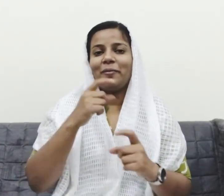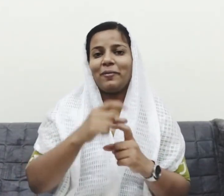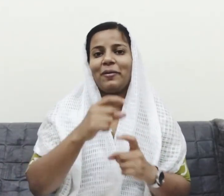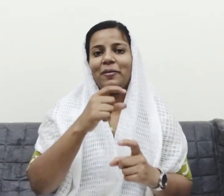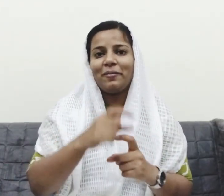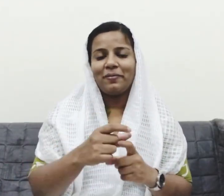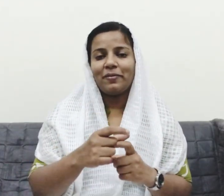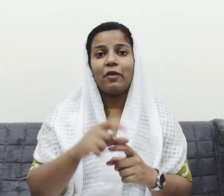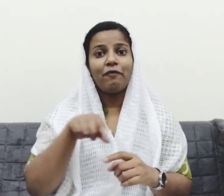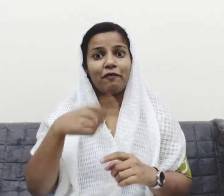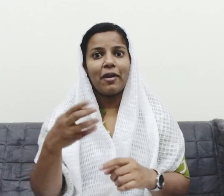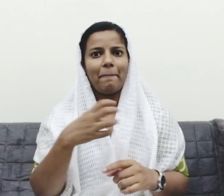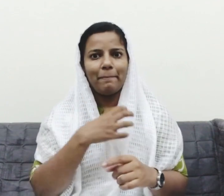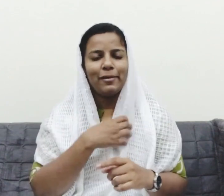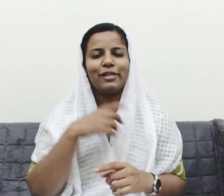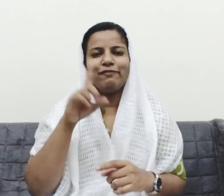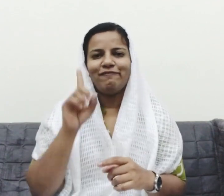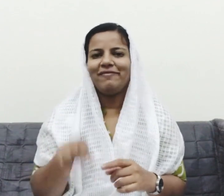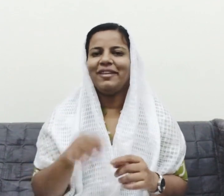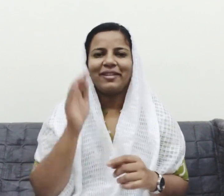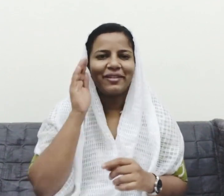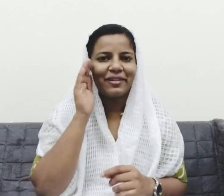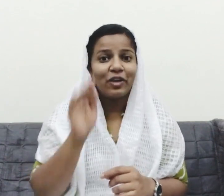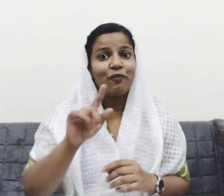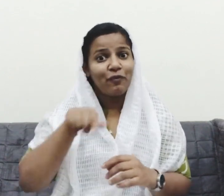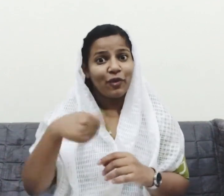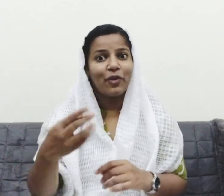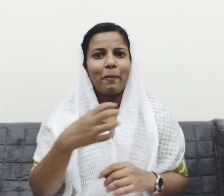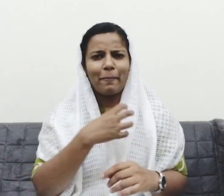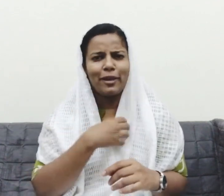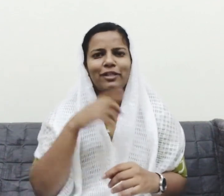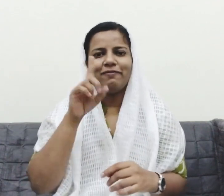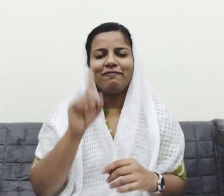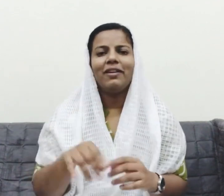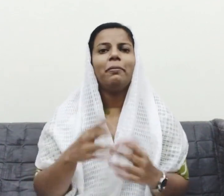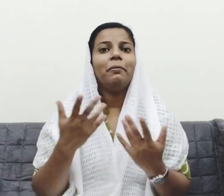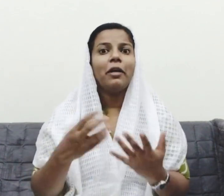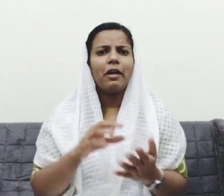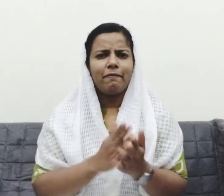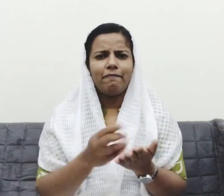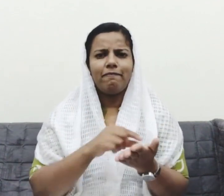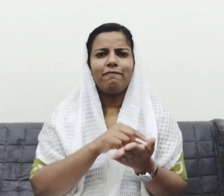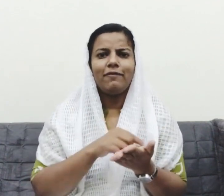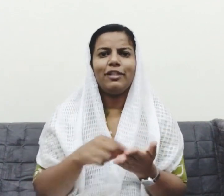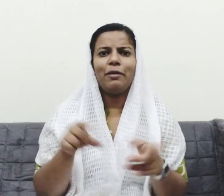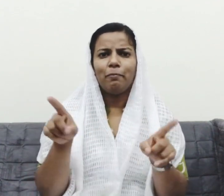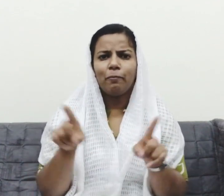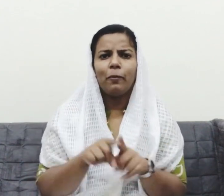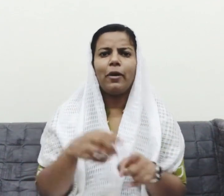വർദ്ധിക്കും, പെരുകും. വേറൊരു മനസ്സുള്ളവരായിത്തീരുക കേട്ടോ, വേറൊരു മനസ്സുള്ളവരായിത്തീരുക. എന്തോ വചനപ്രകാരമുള്ള മനസ്സ്